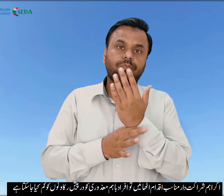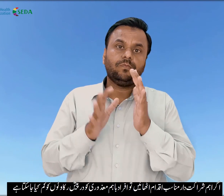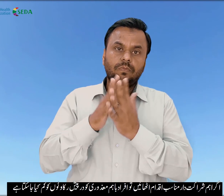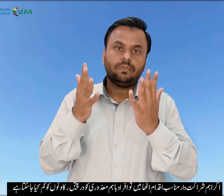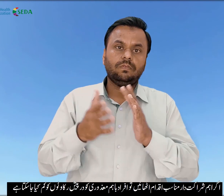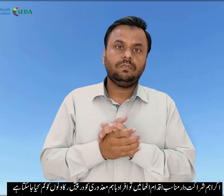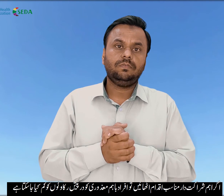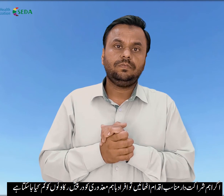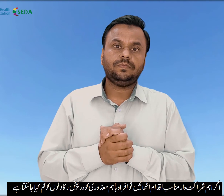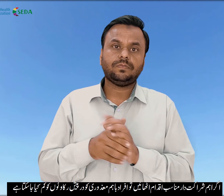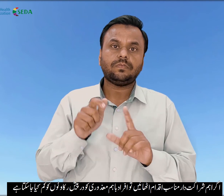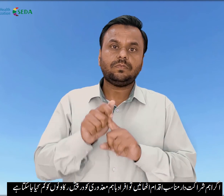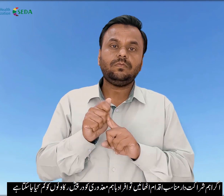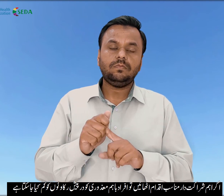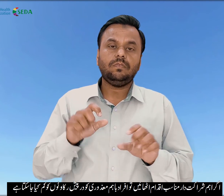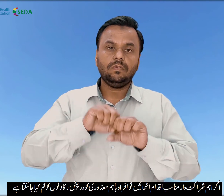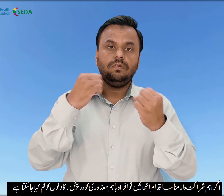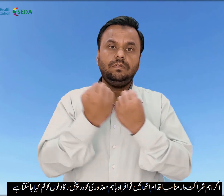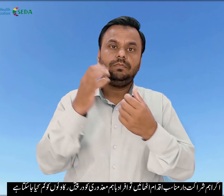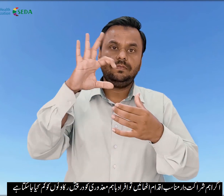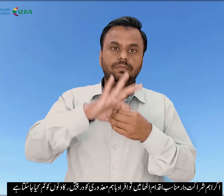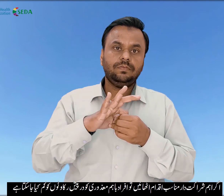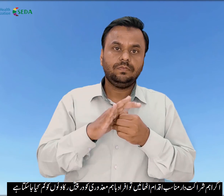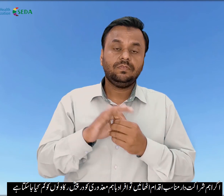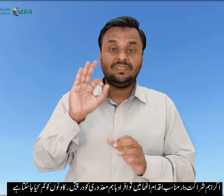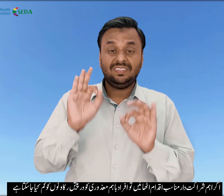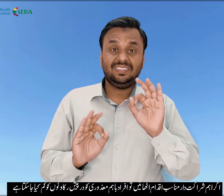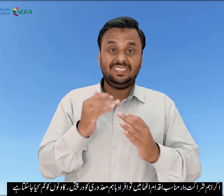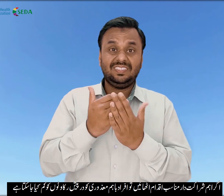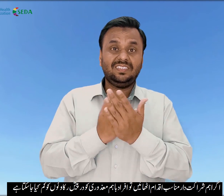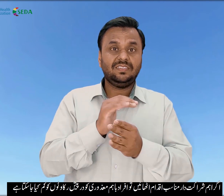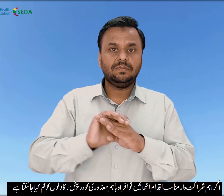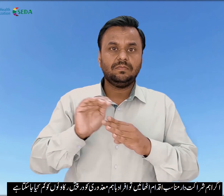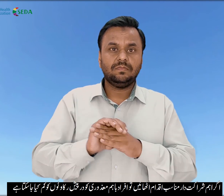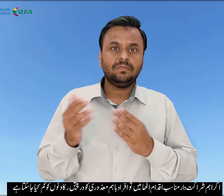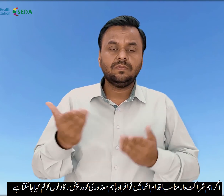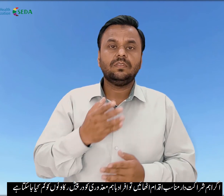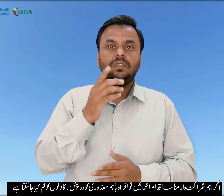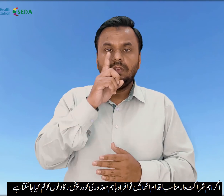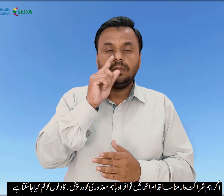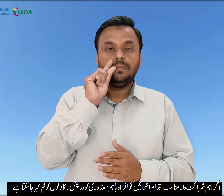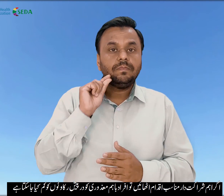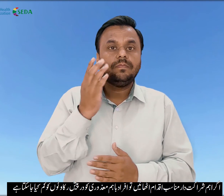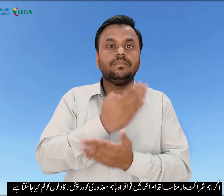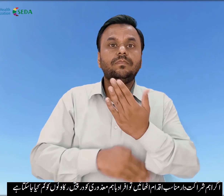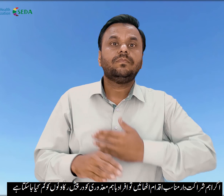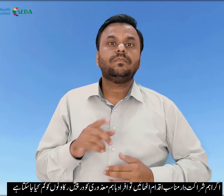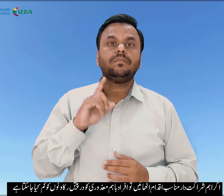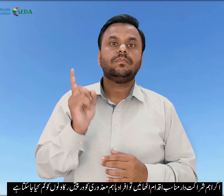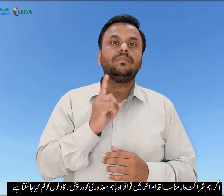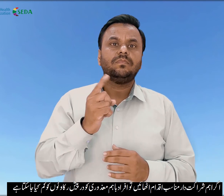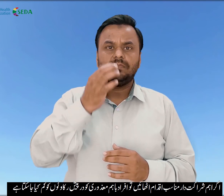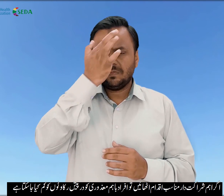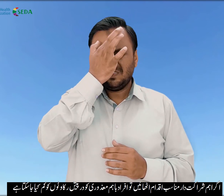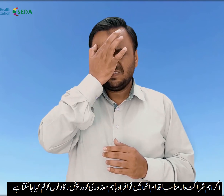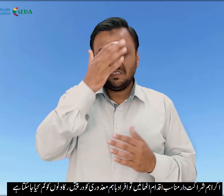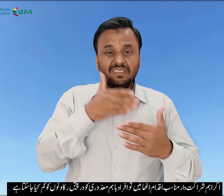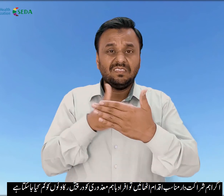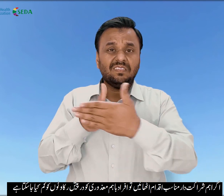اگر اہم شراکت دار مناسب اقدام اٹھائیں تو افراد باہم معذوری کی درپیش رکاوٹوں کو کم